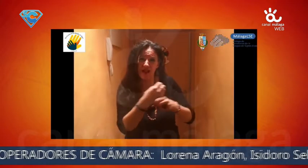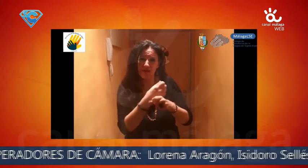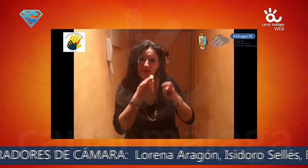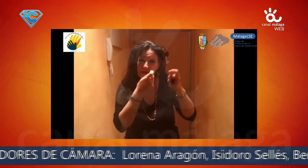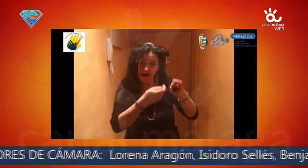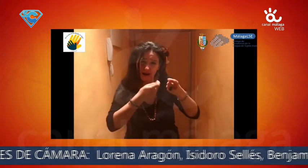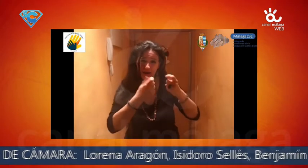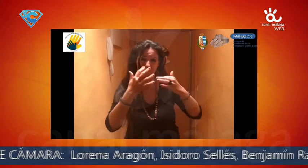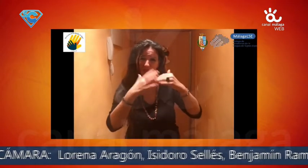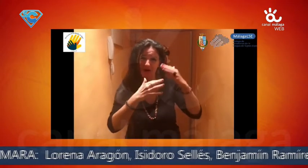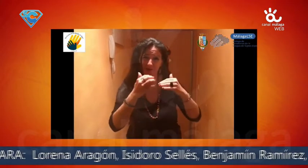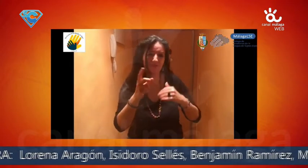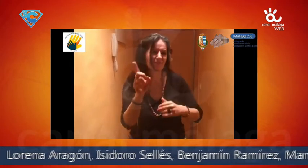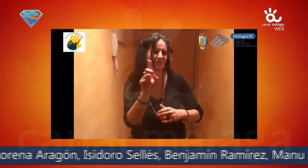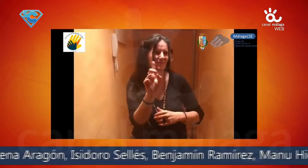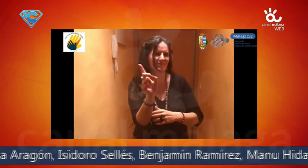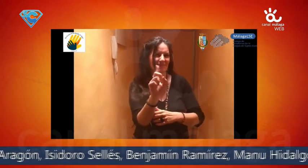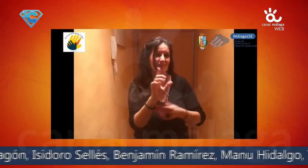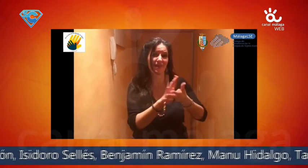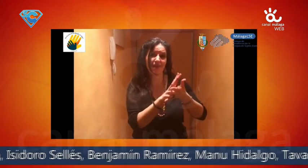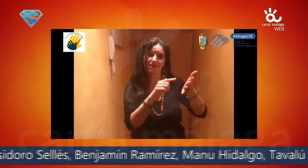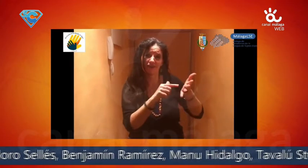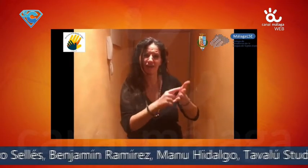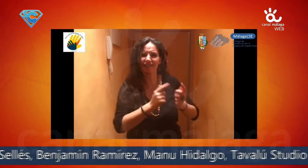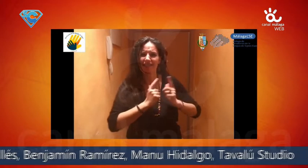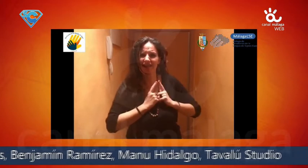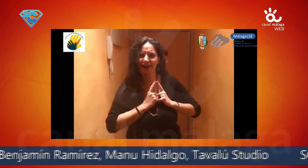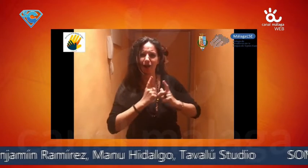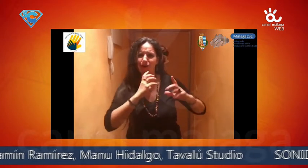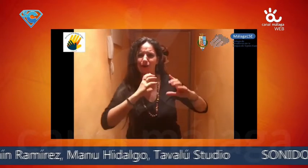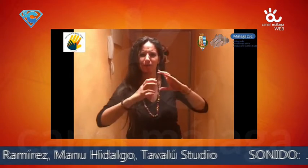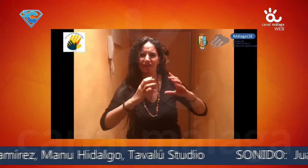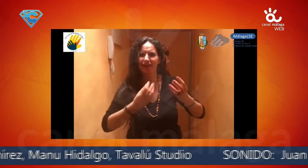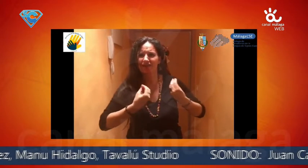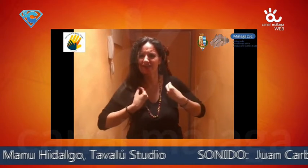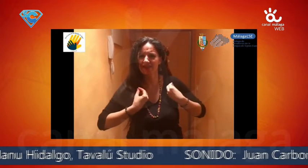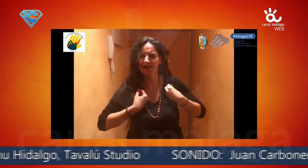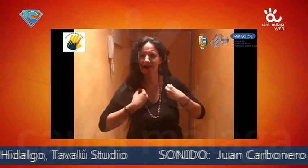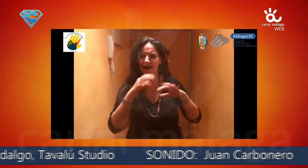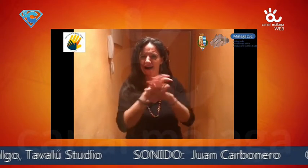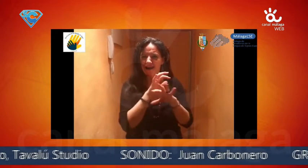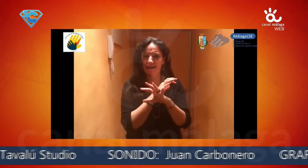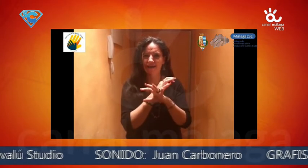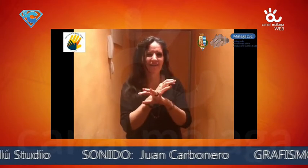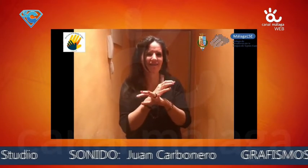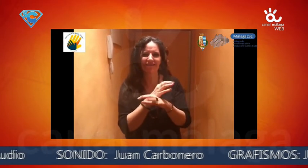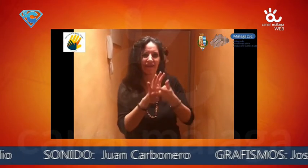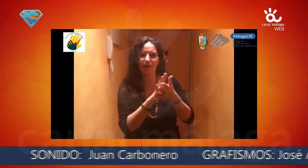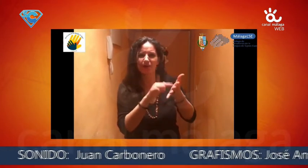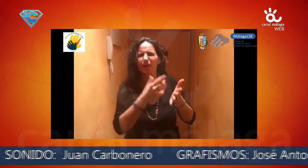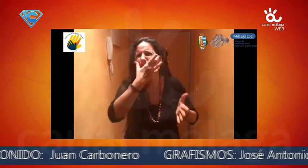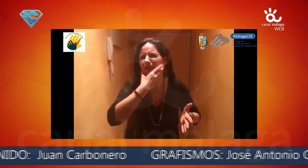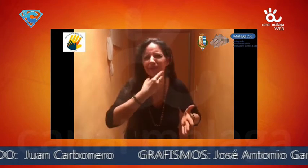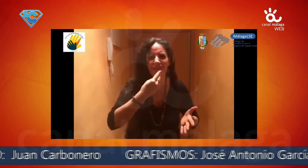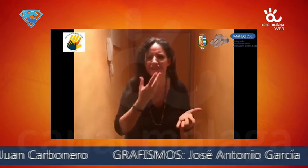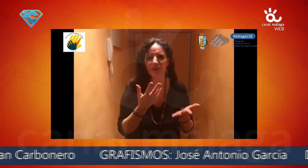La lengua de signos da comunicación, da vida. La lengua de signos es bonita. Las manos